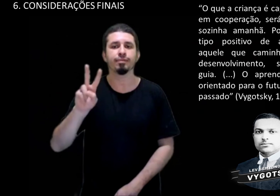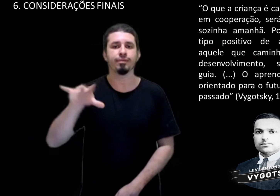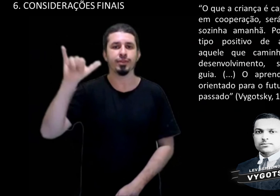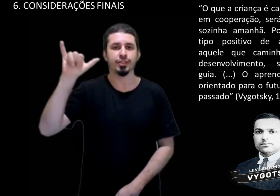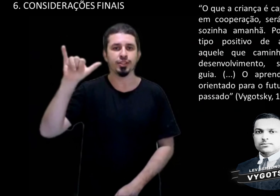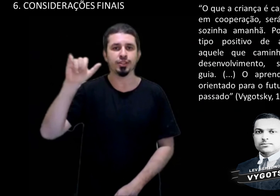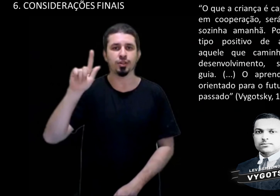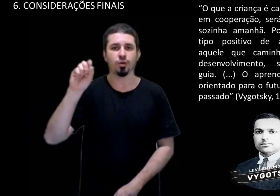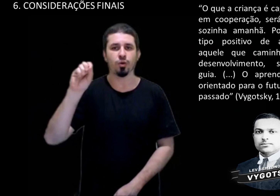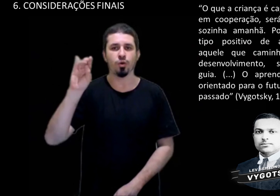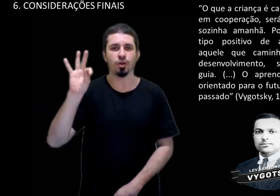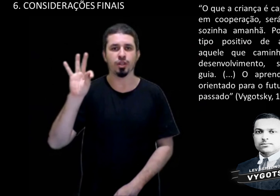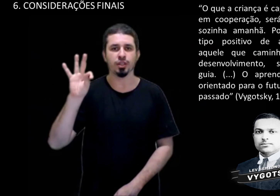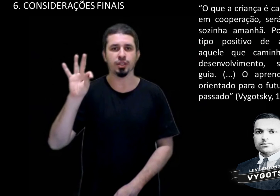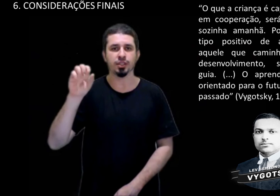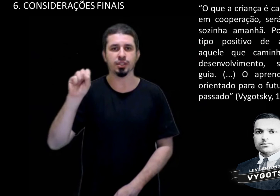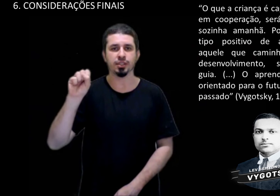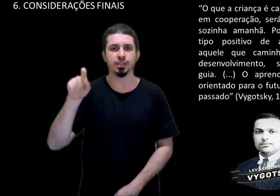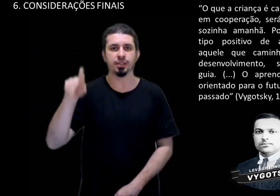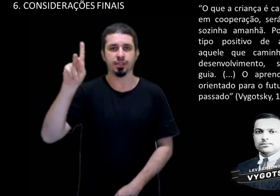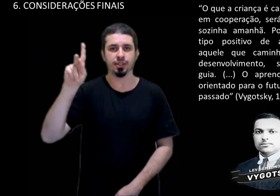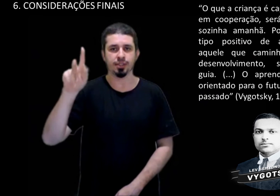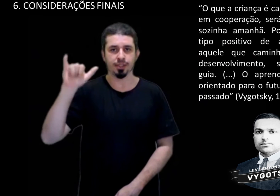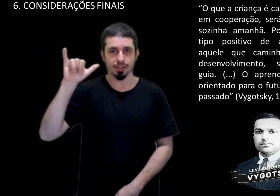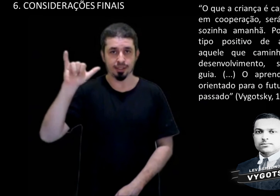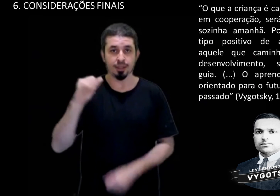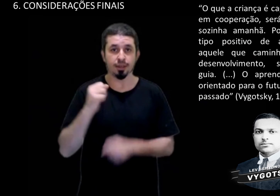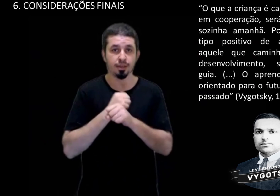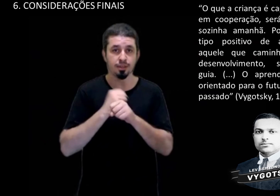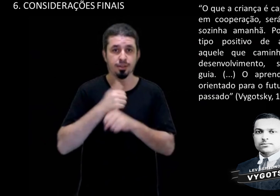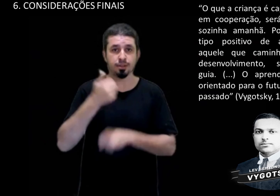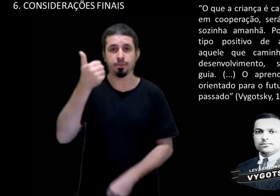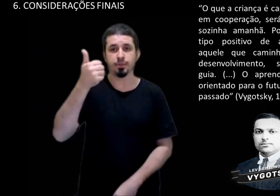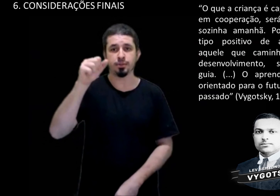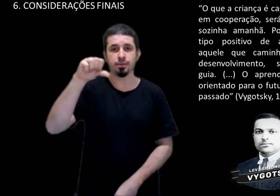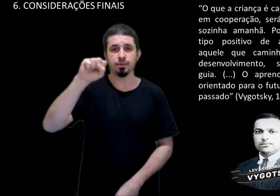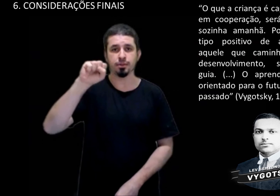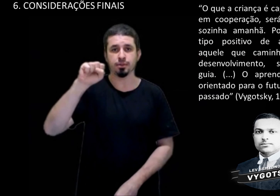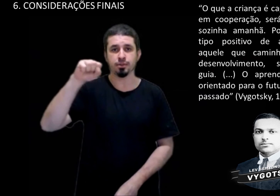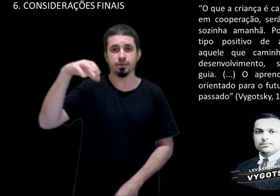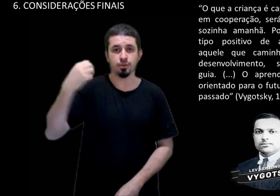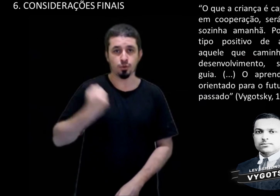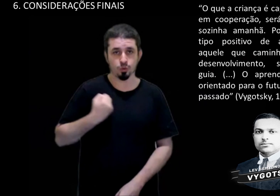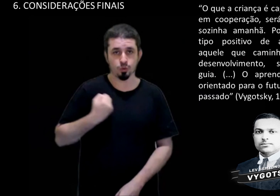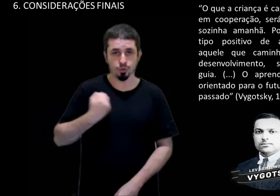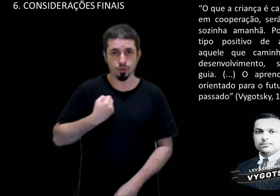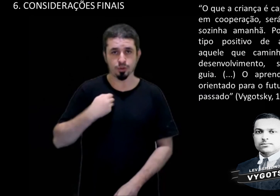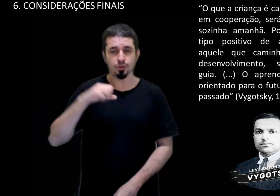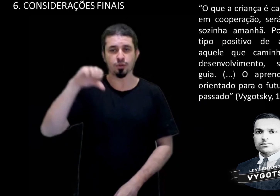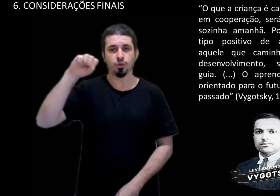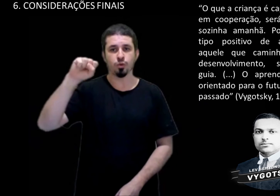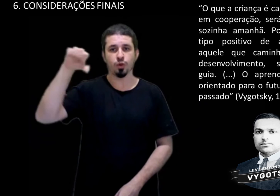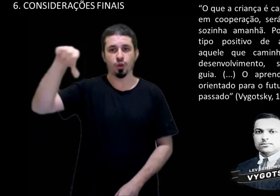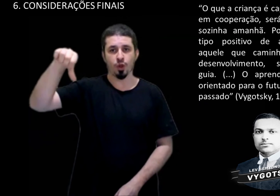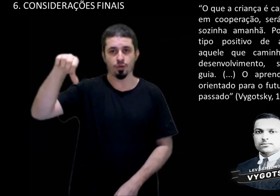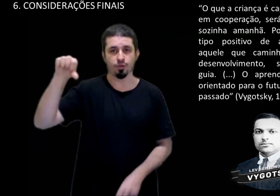no processo da aprendizagem. Citação de Vygotsky, ano